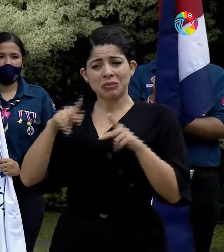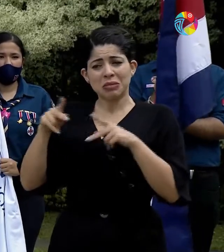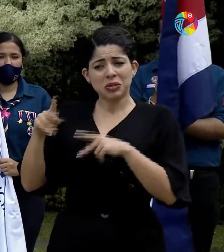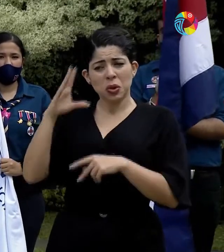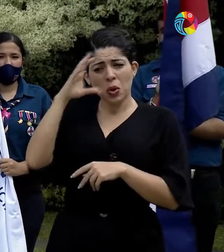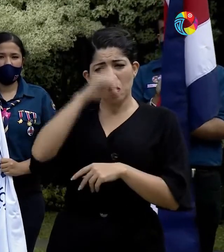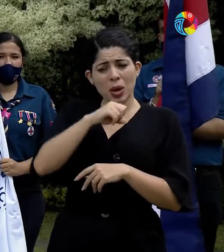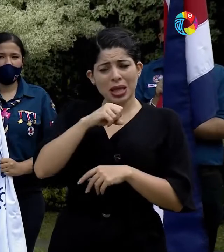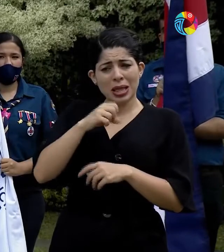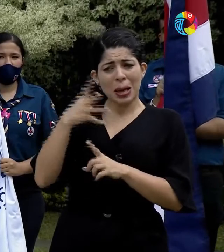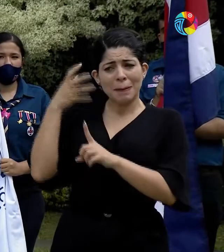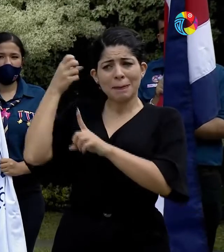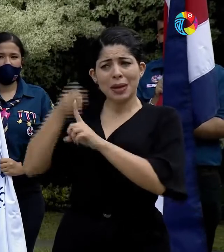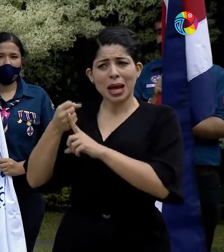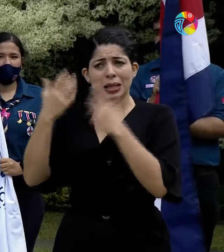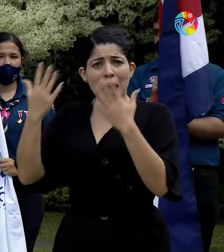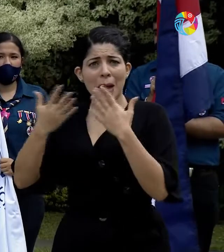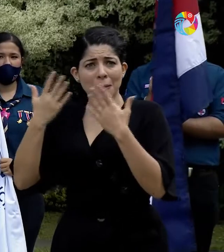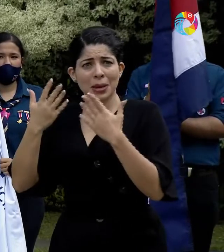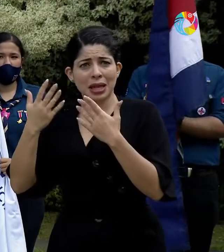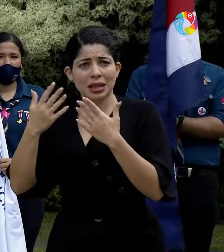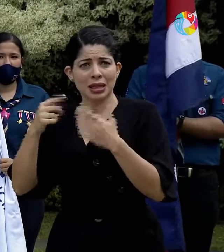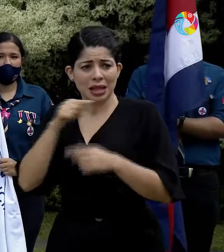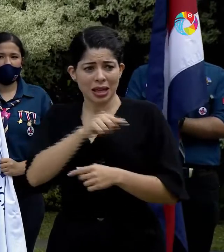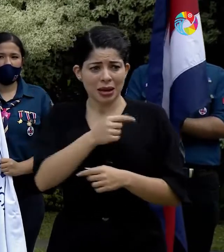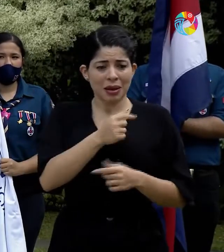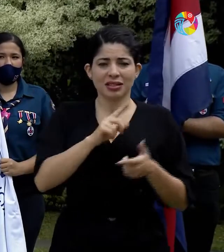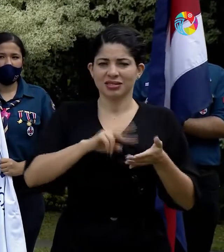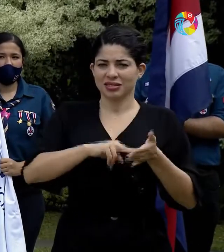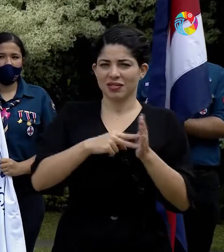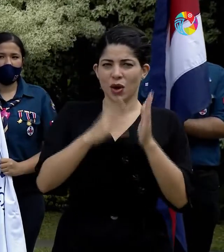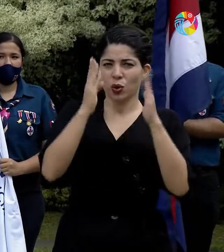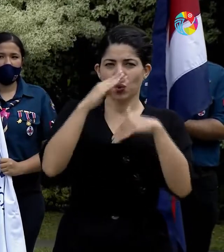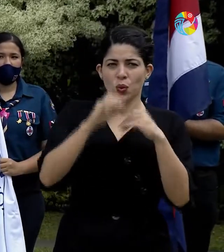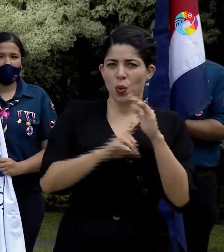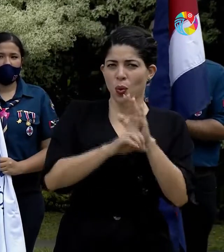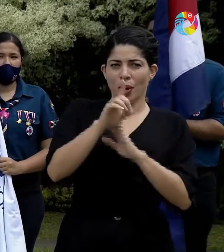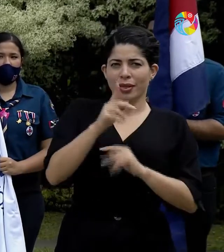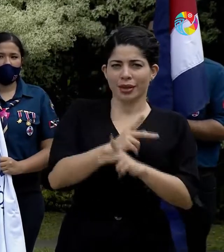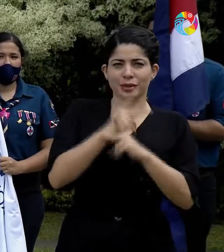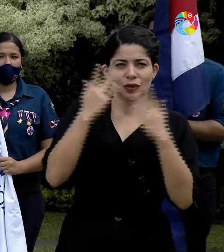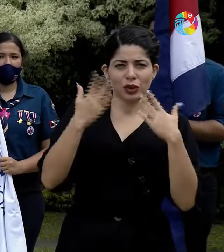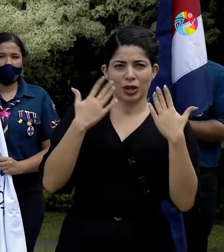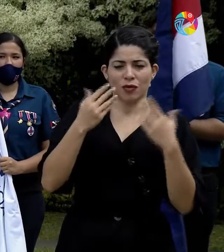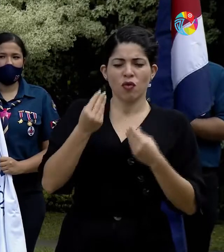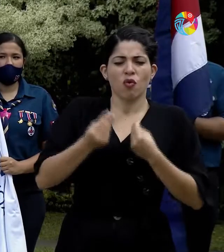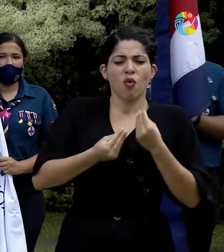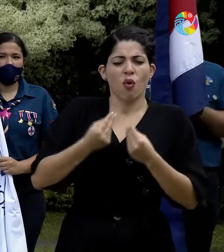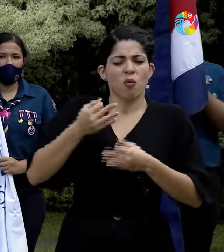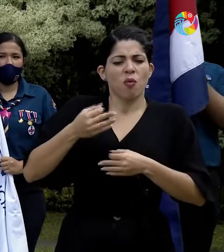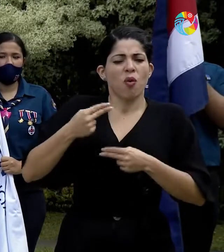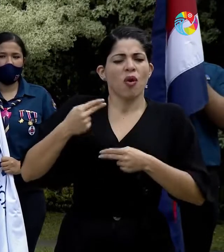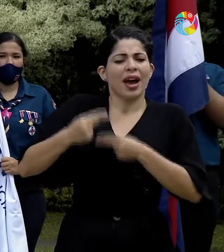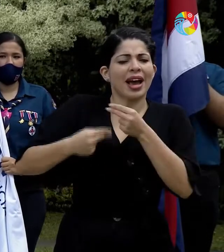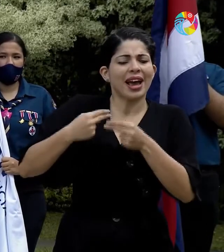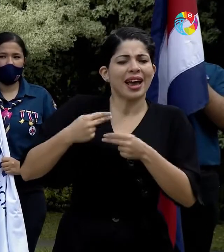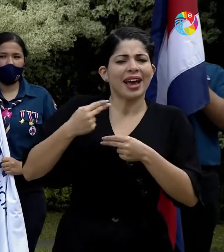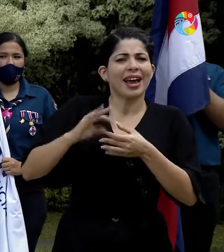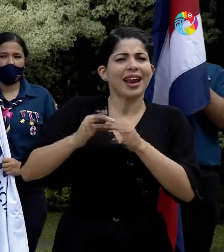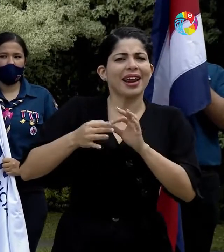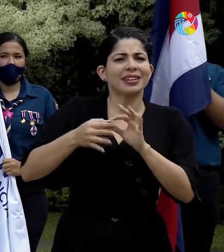ese impacto, no estamos haciendo un desarrollo sostenible que podamos legar a las próximas generaciones. Nos ha llevado esto